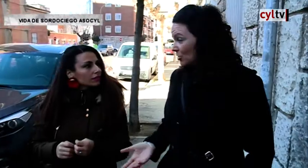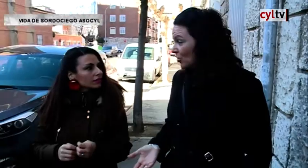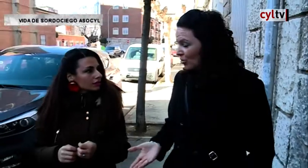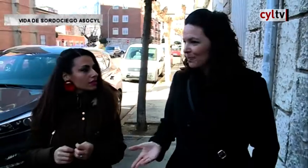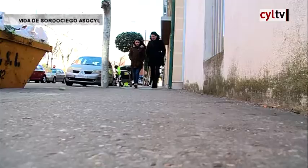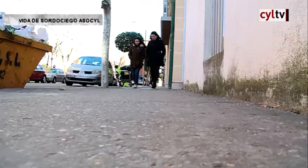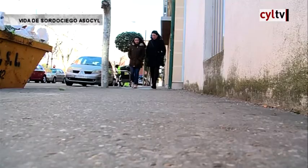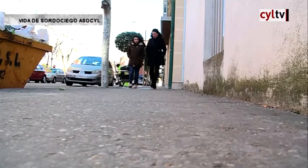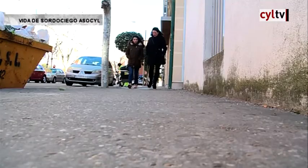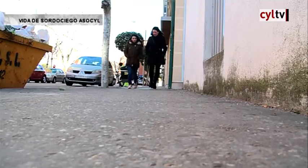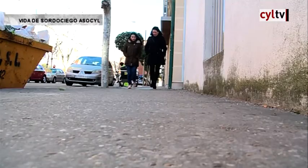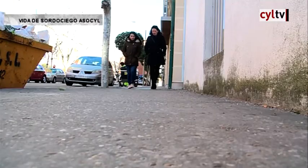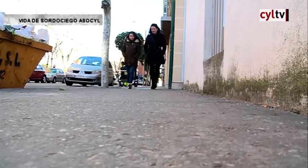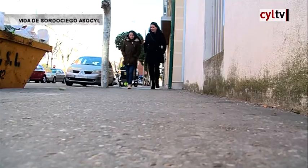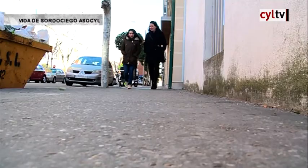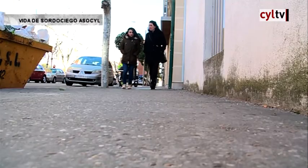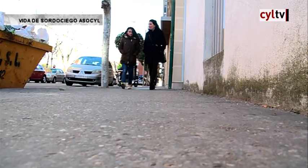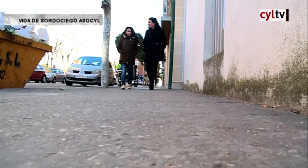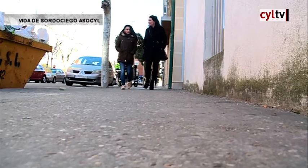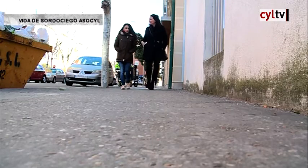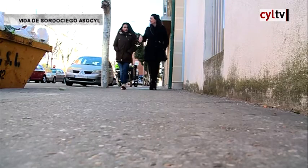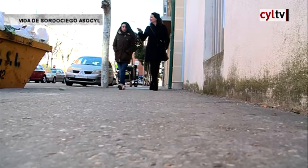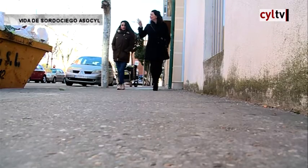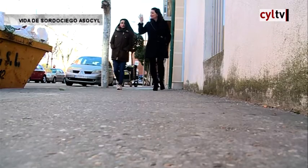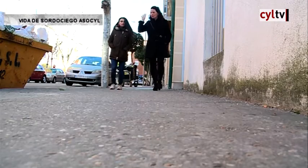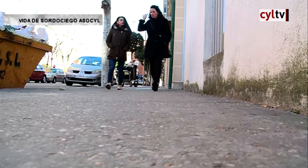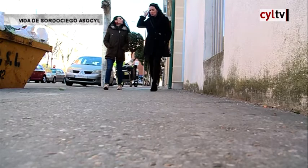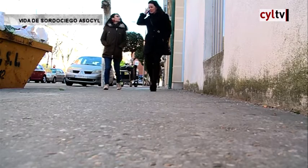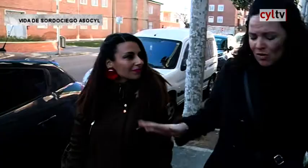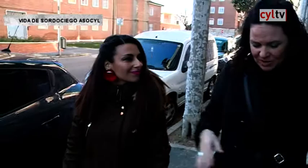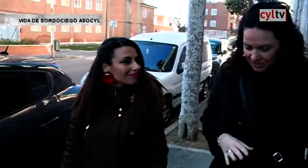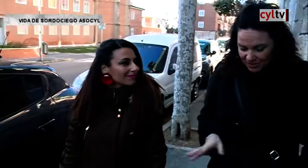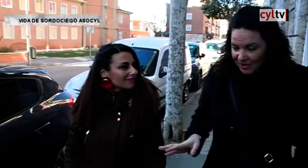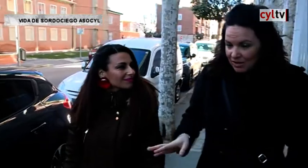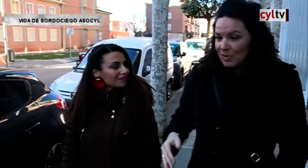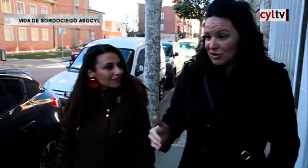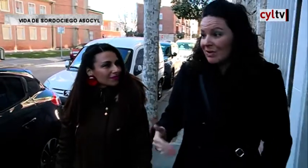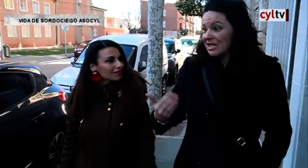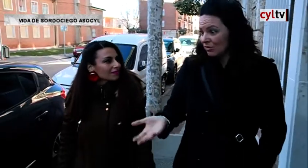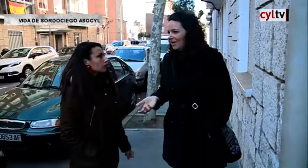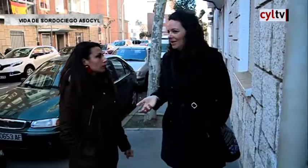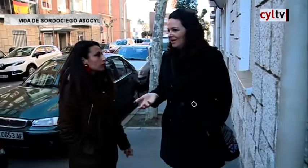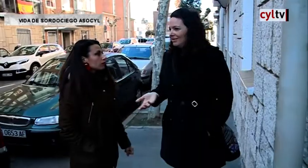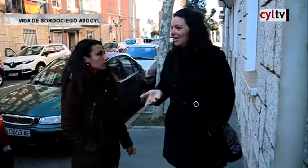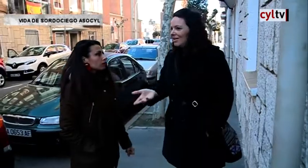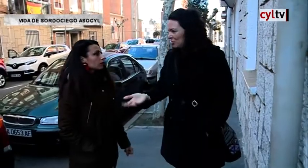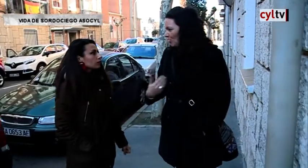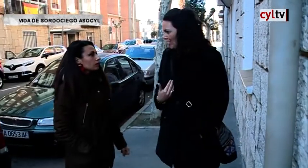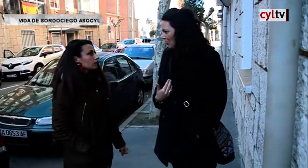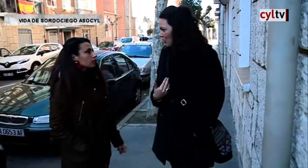sordo. Yo no me podía comunicar con él. Claro. Era un niño al que yo veía que era feliz, completamente feliz, pero estaba aislado. Tiene derecho, igual que yo, a